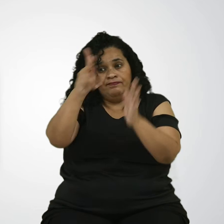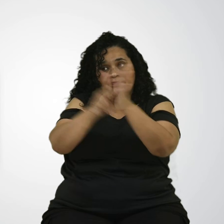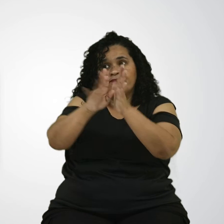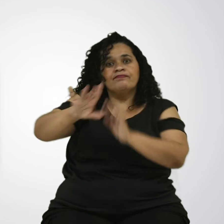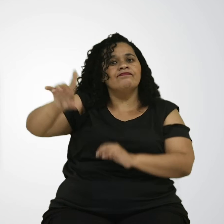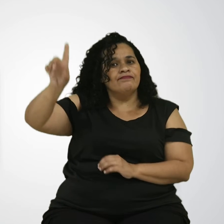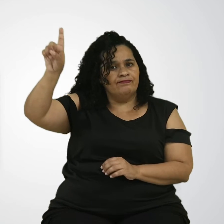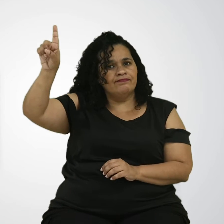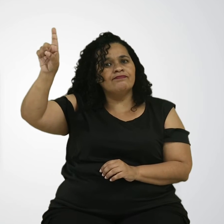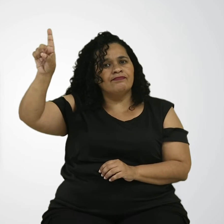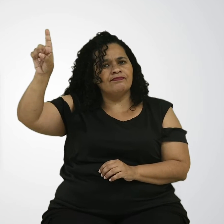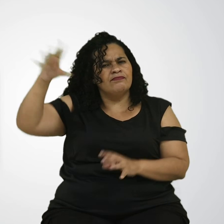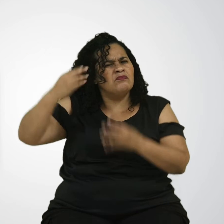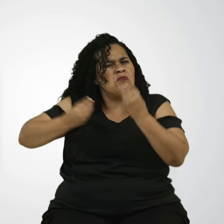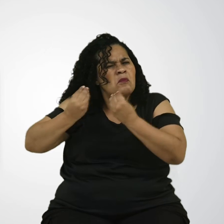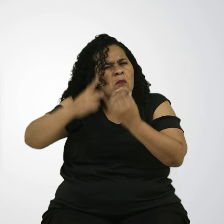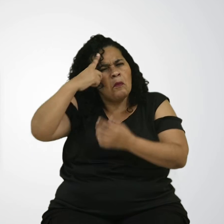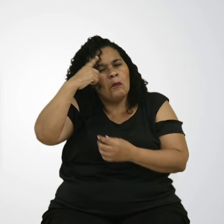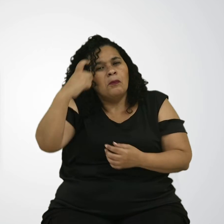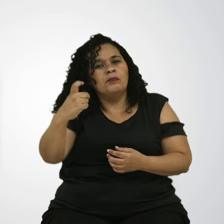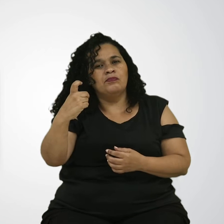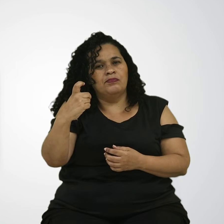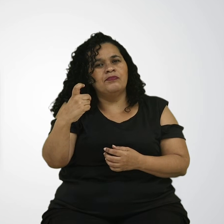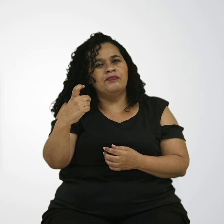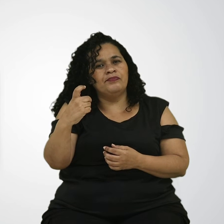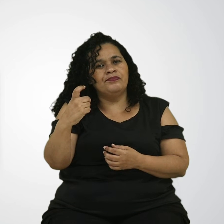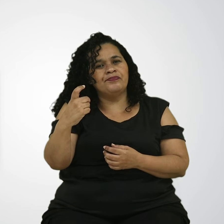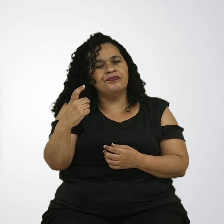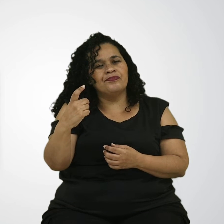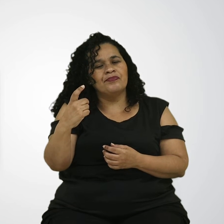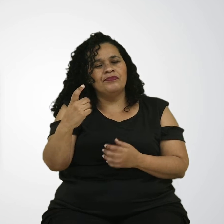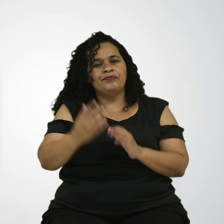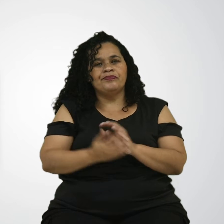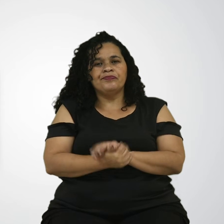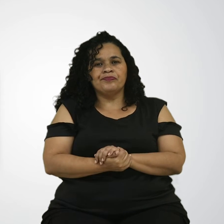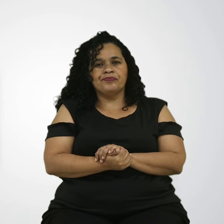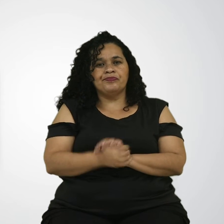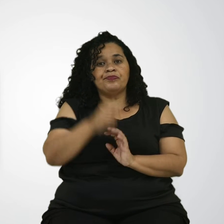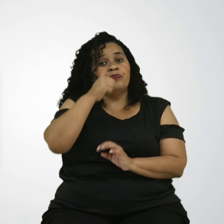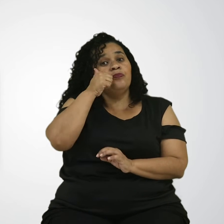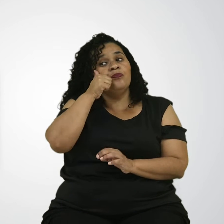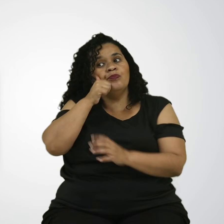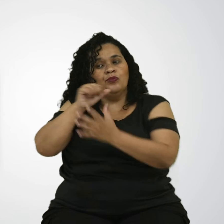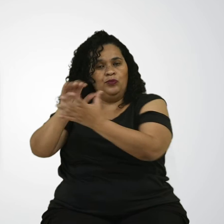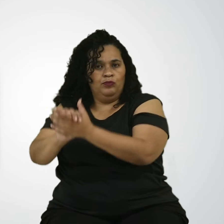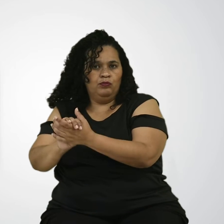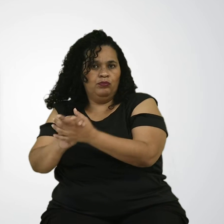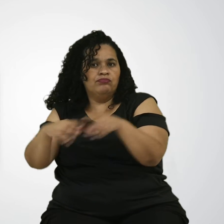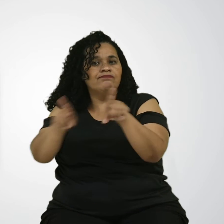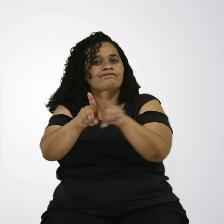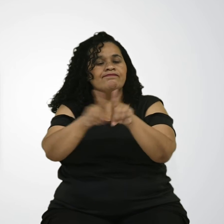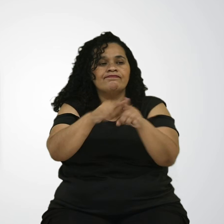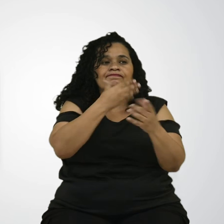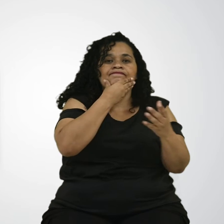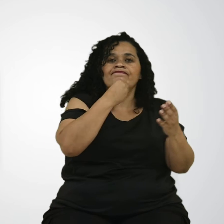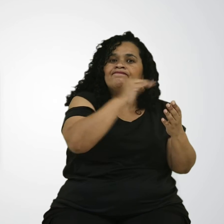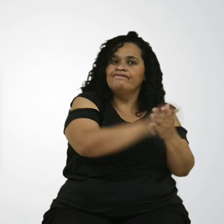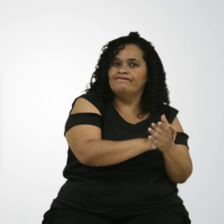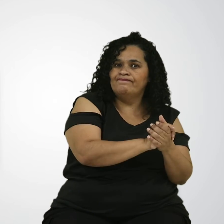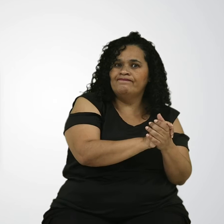é edificado a partir dessa ideia da cooperação, né? Tanto de esposa quanto de marido, né? Como que